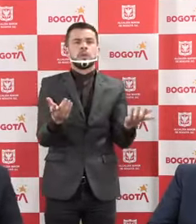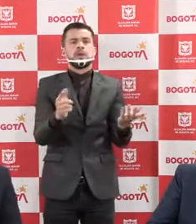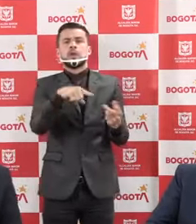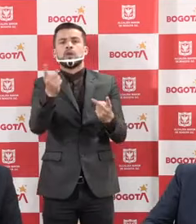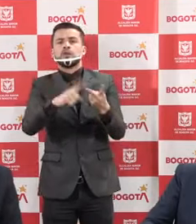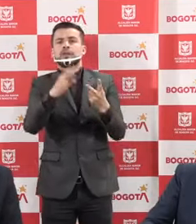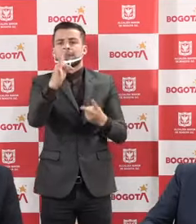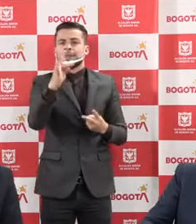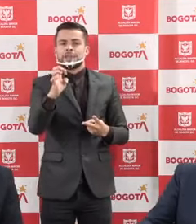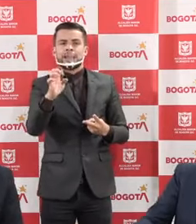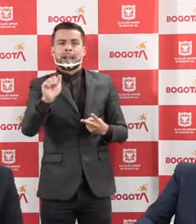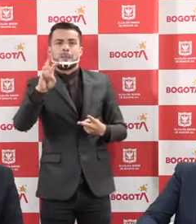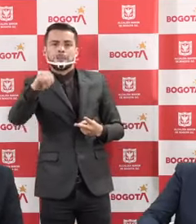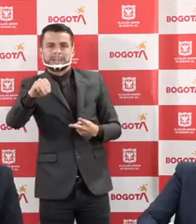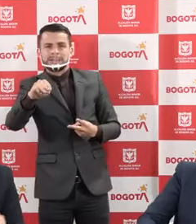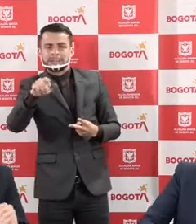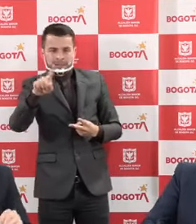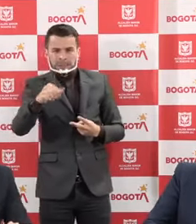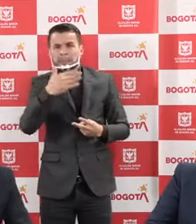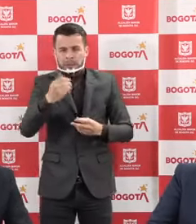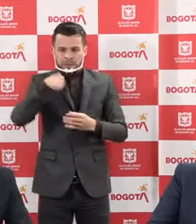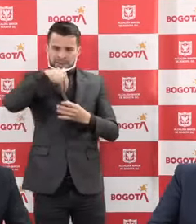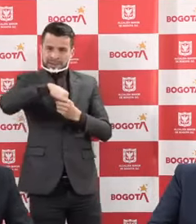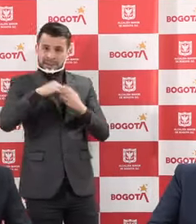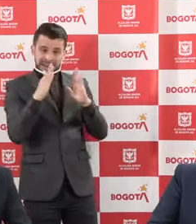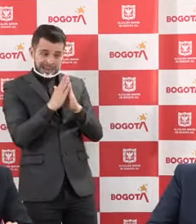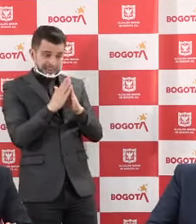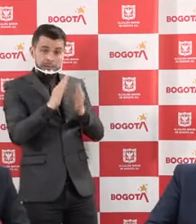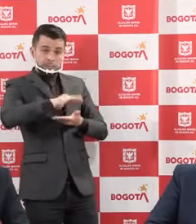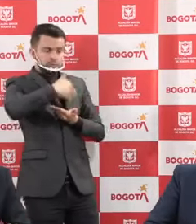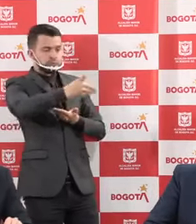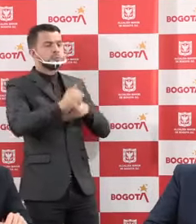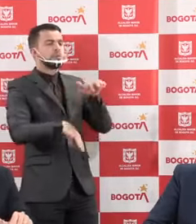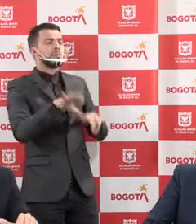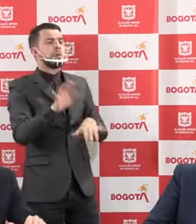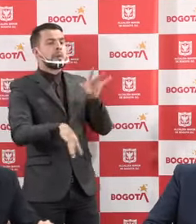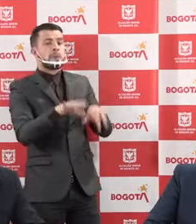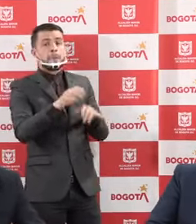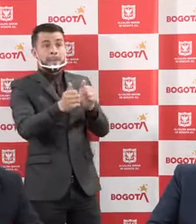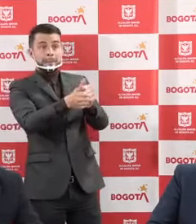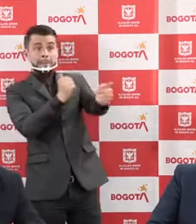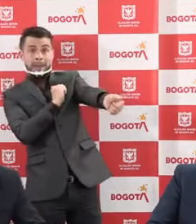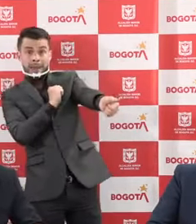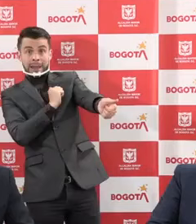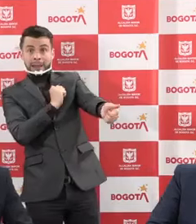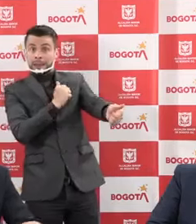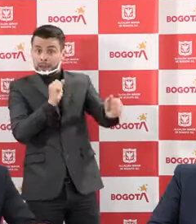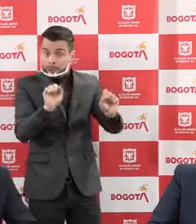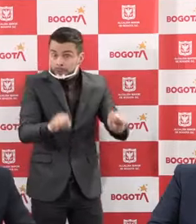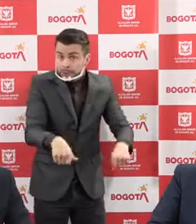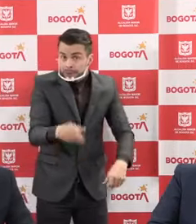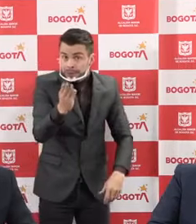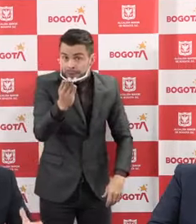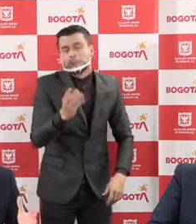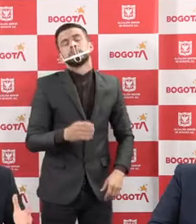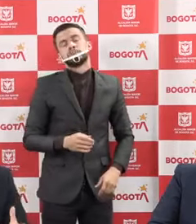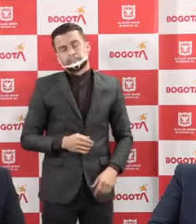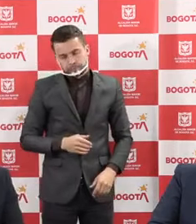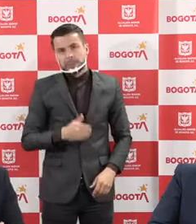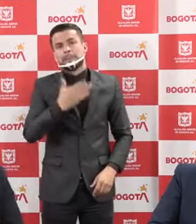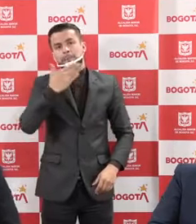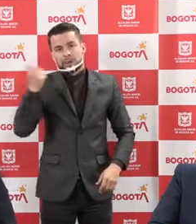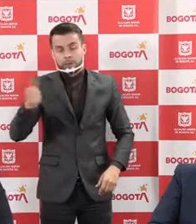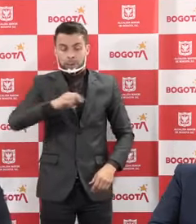el computador deben trabajar de manera remota deben hacer teletrabajo los días